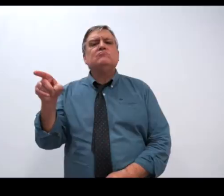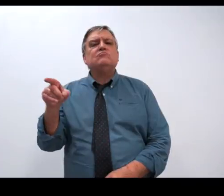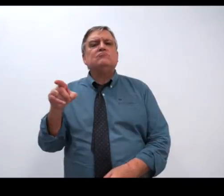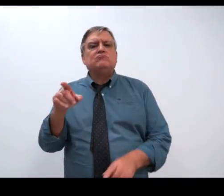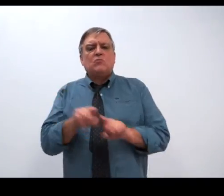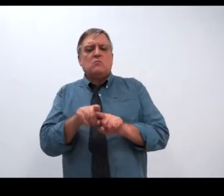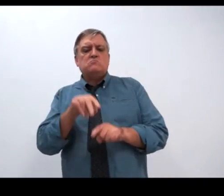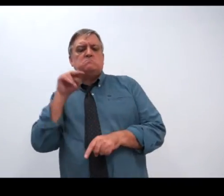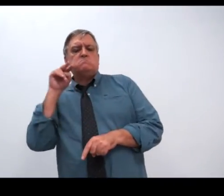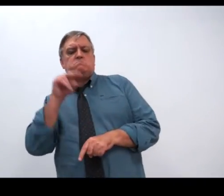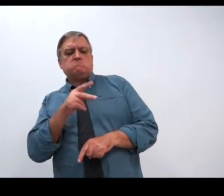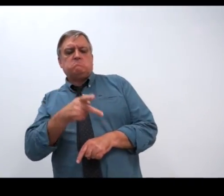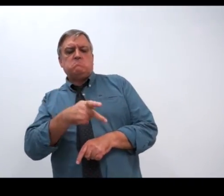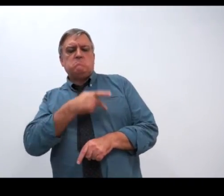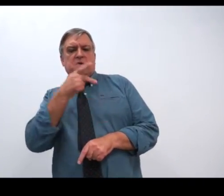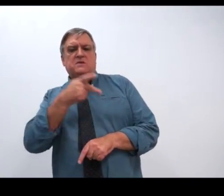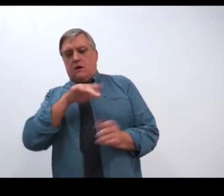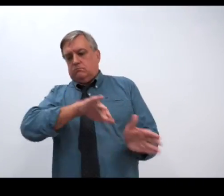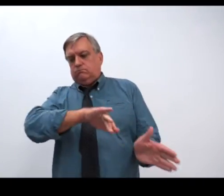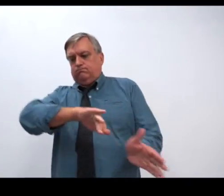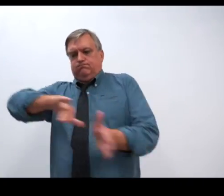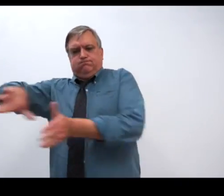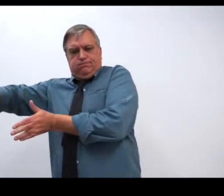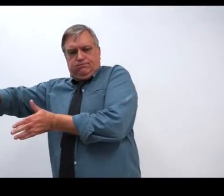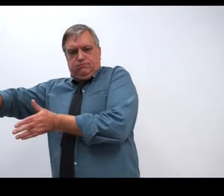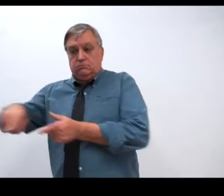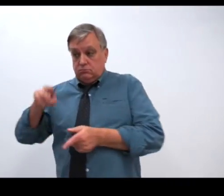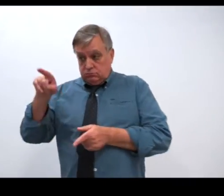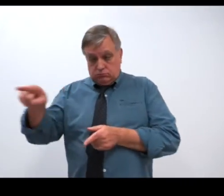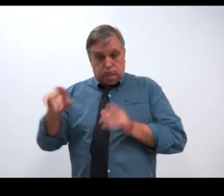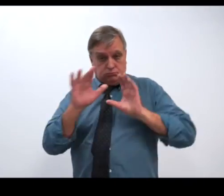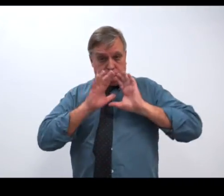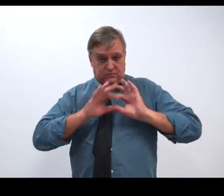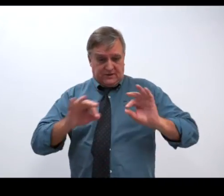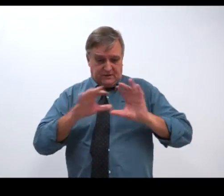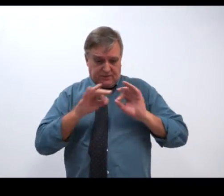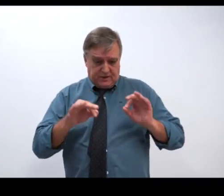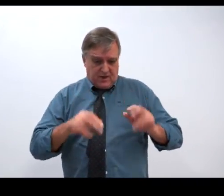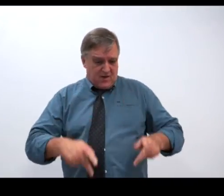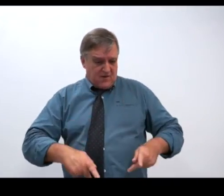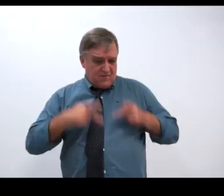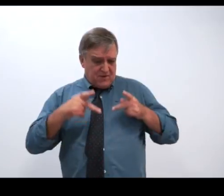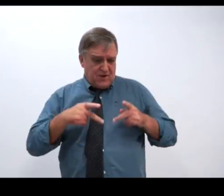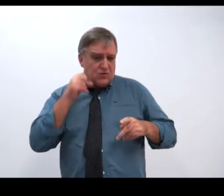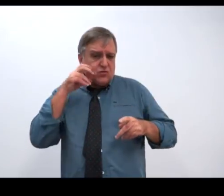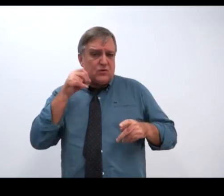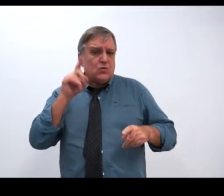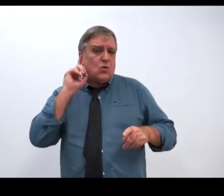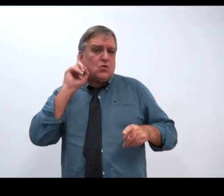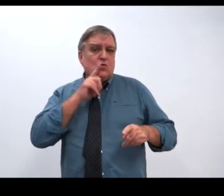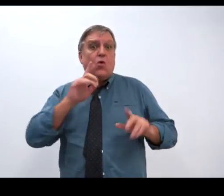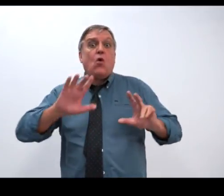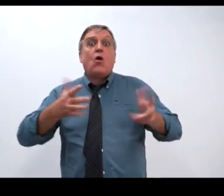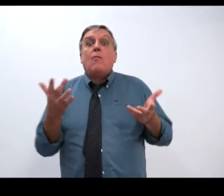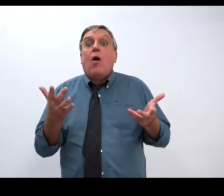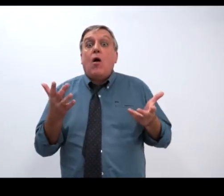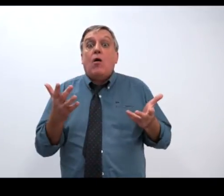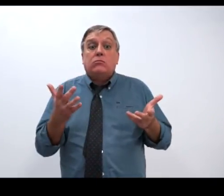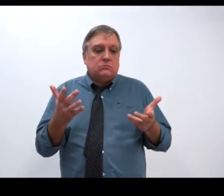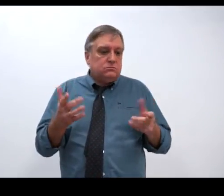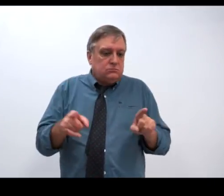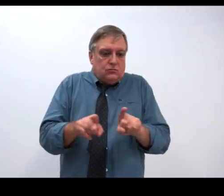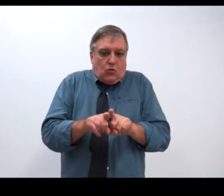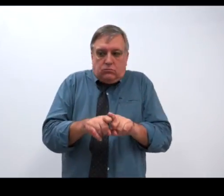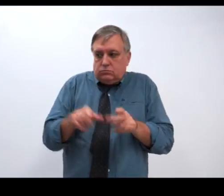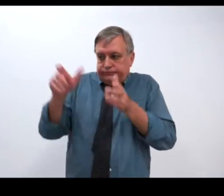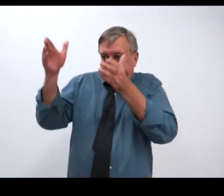Repoussant totalement les approches médicales, Thomas décrit le fonctionnement interne et quotidien de la vie des personnes sourdes comme